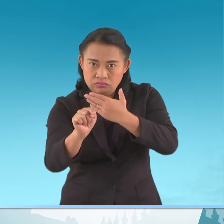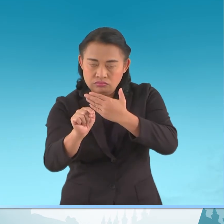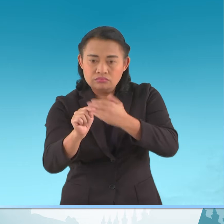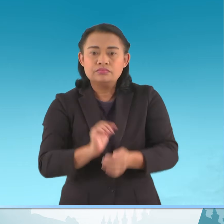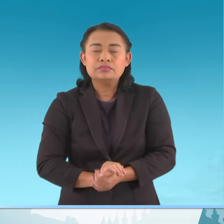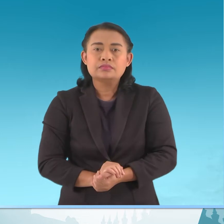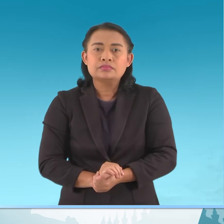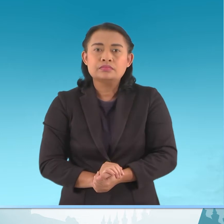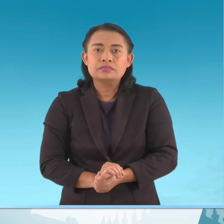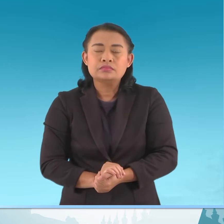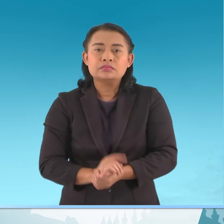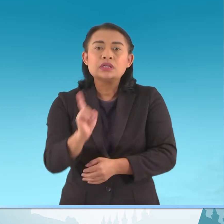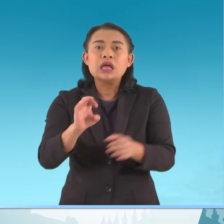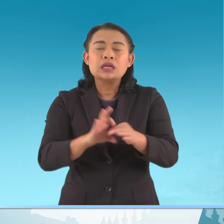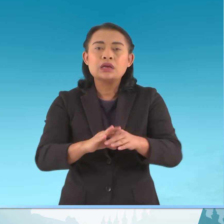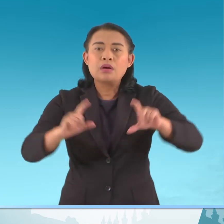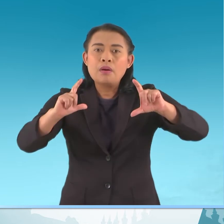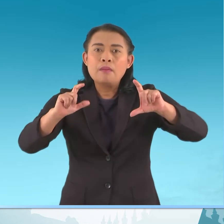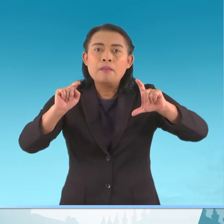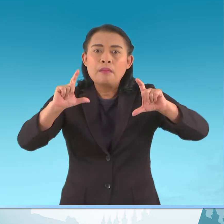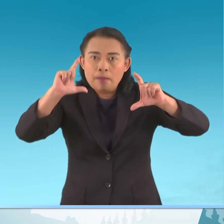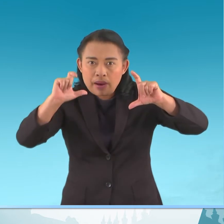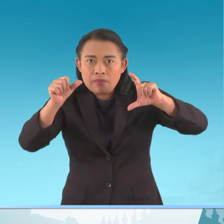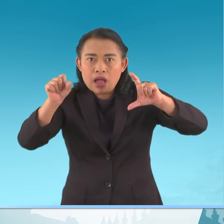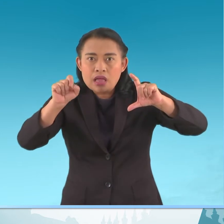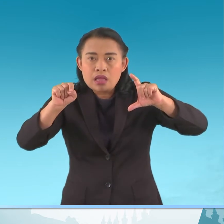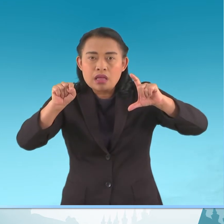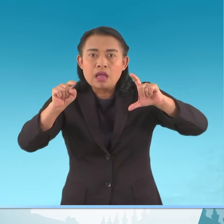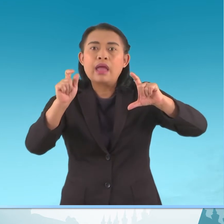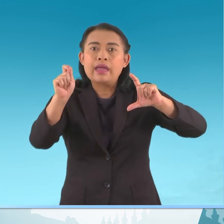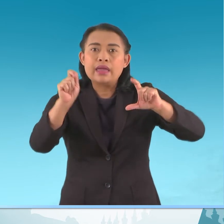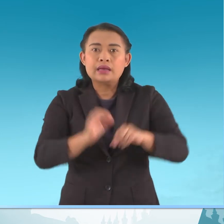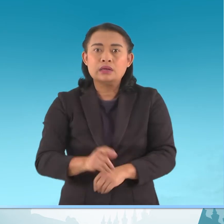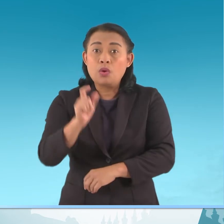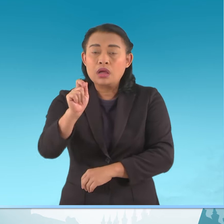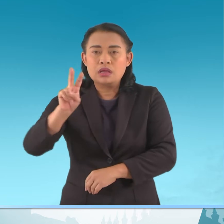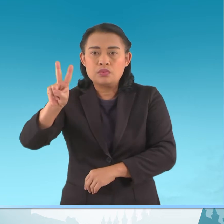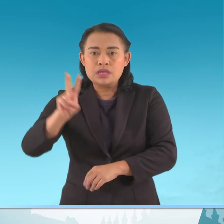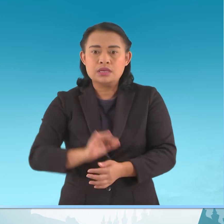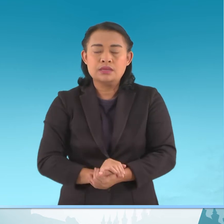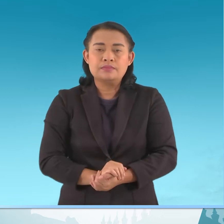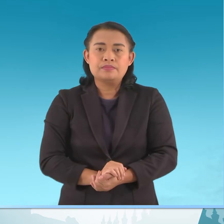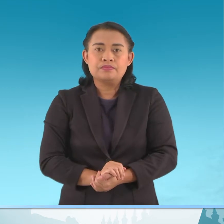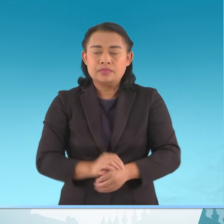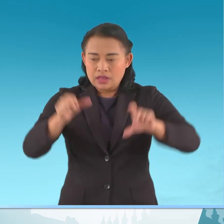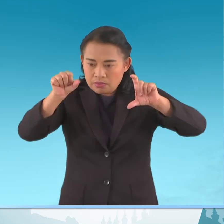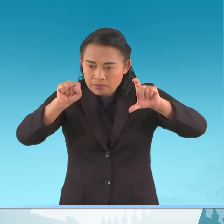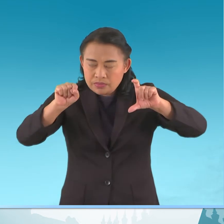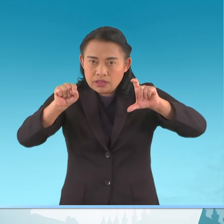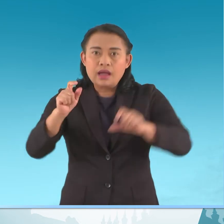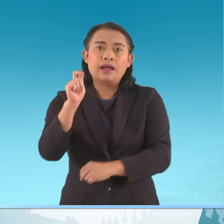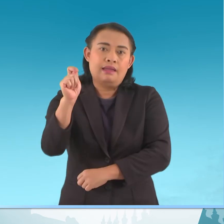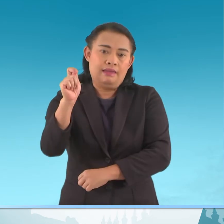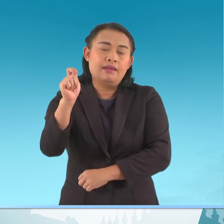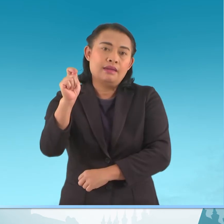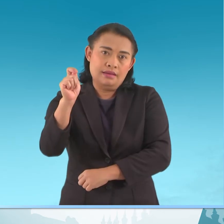ตั้งกล้องเนี่ยแหละครับก็จะต้องเซ็ตไปที่โหมด aหรือโหมด AVสำหรับกล้องบางยี่ห้อนะครับอย่างกล้องตัวนี้